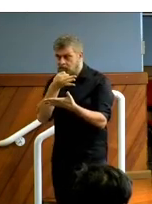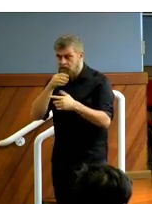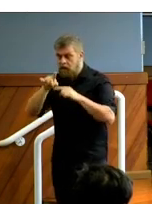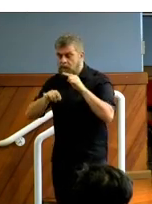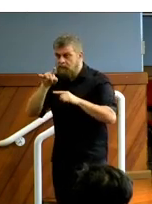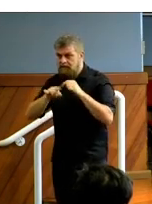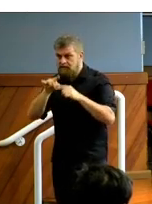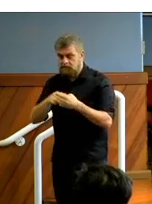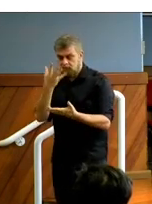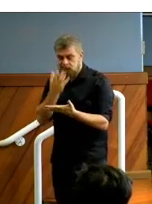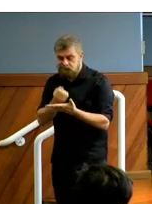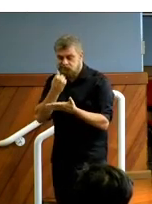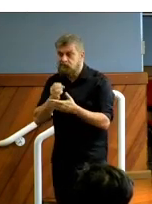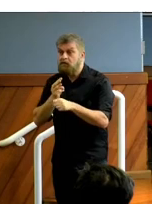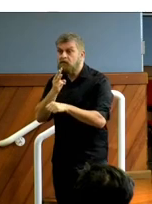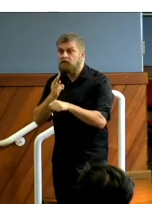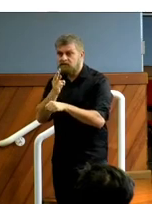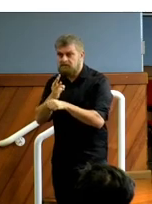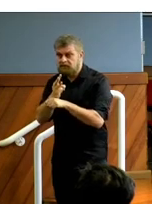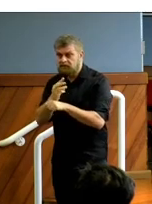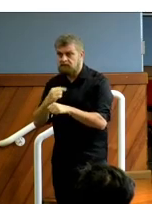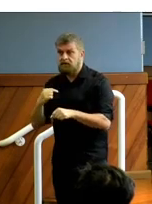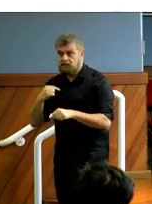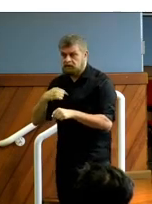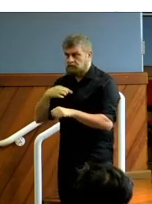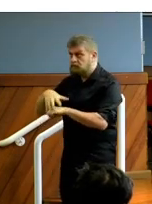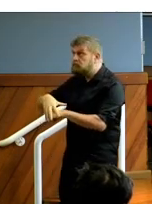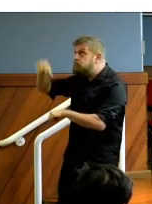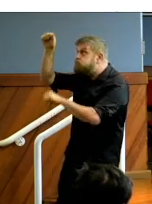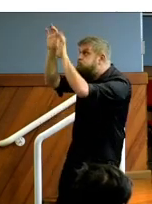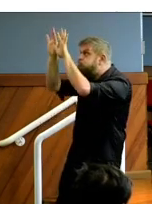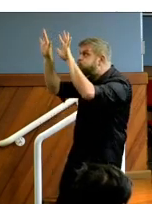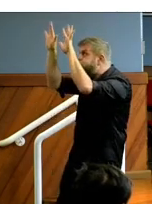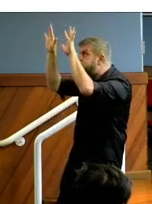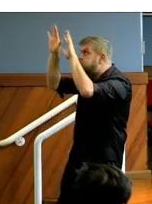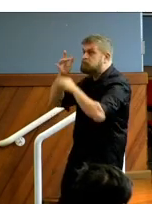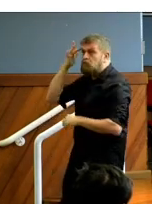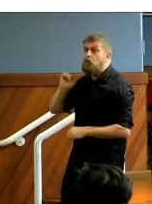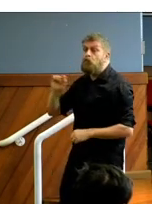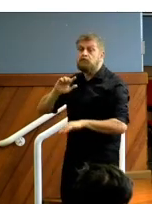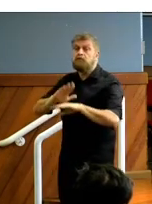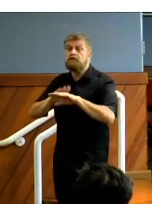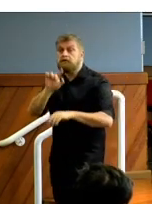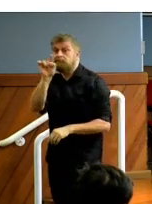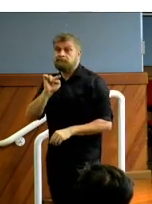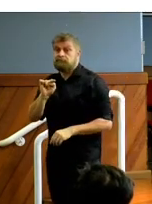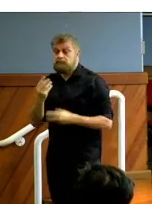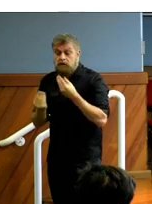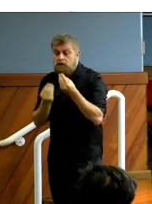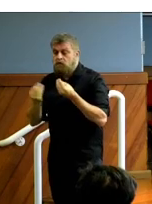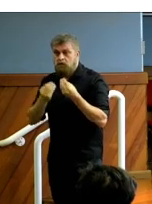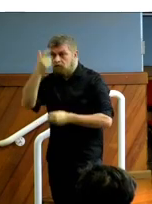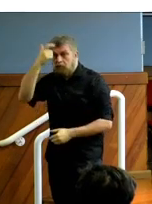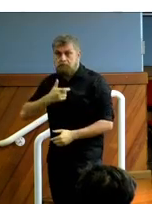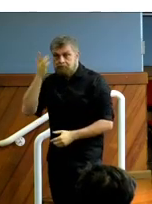foi o residual do WhatsApp ali? A gente tem isso e, de verdade, eu não sei o que fazer. Não sei ainda como fazer.